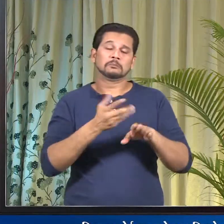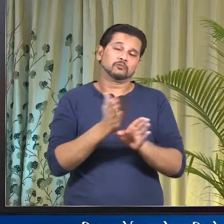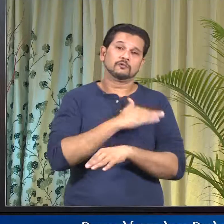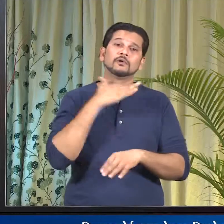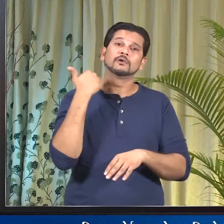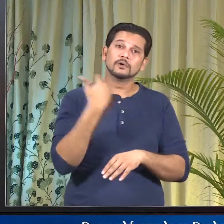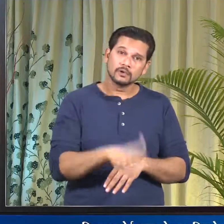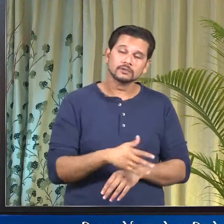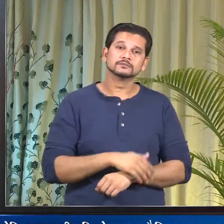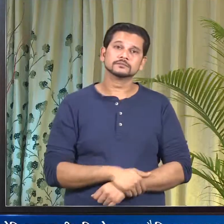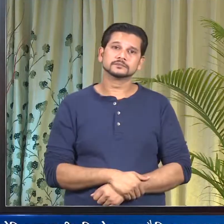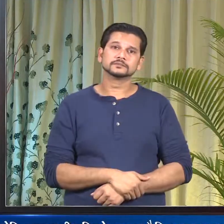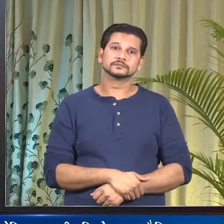गई